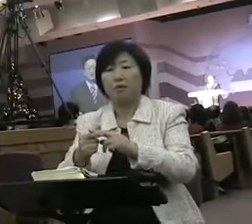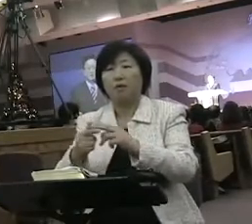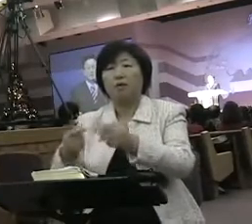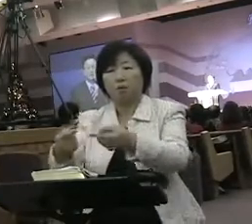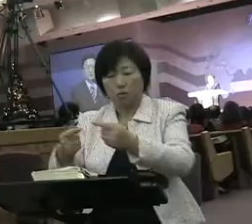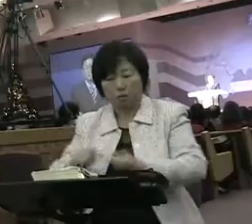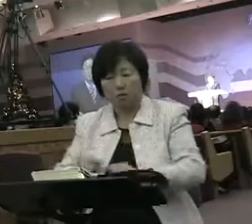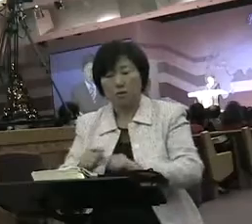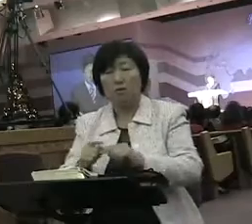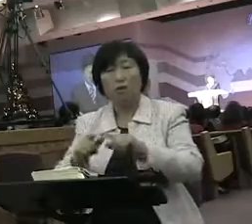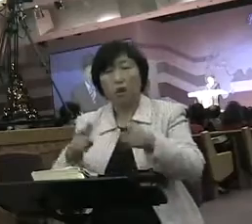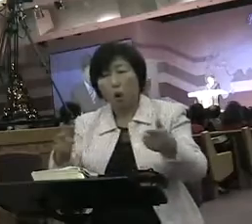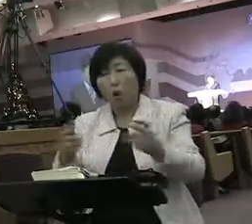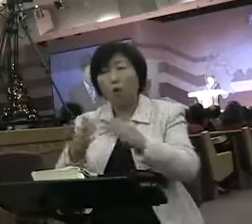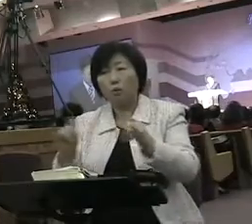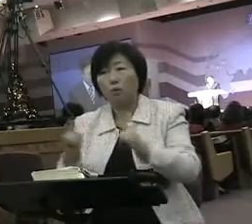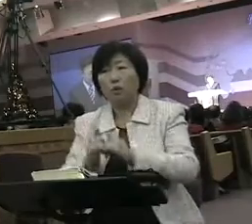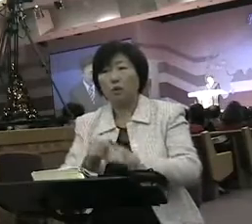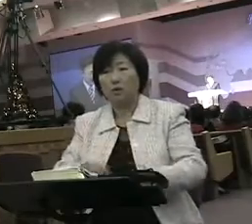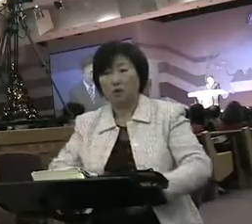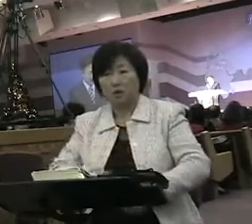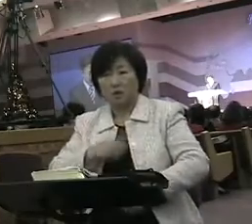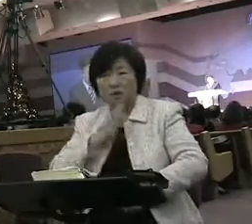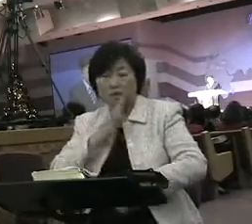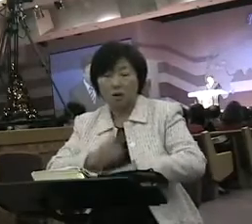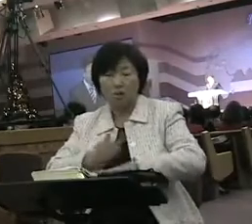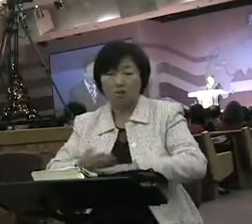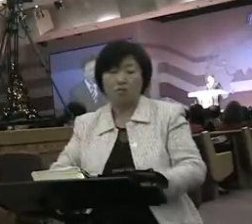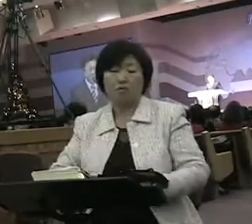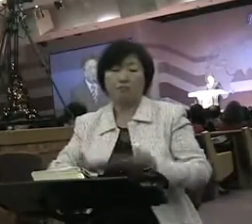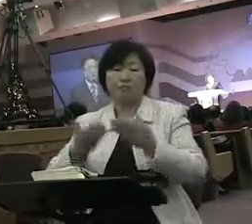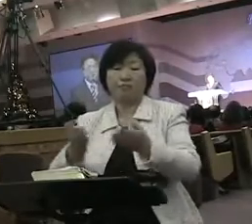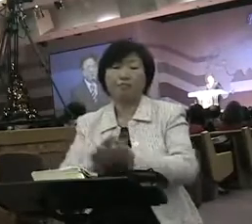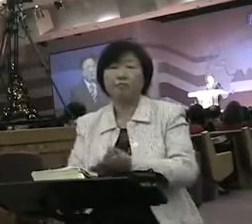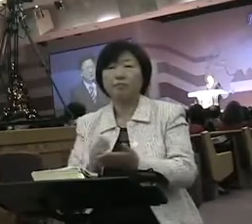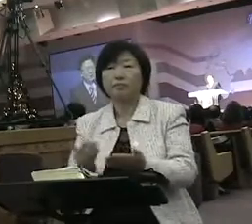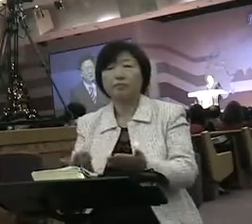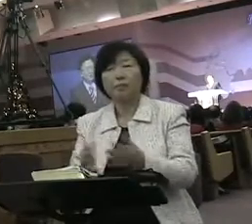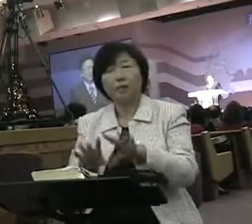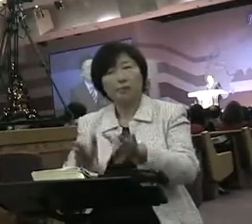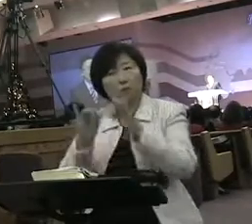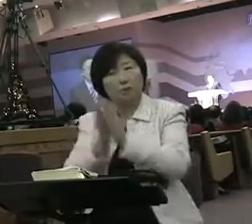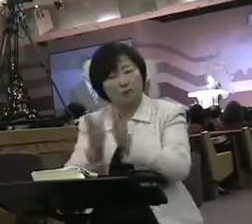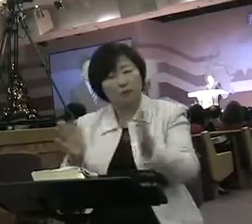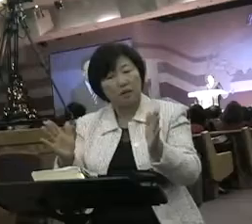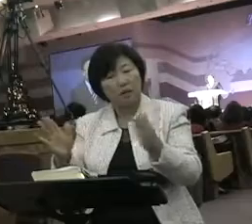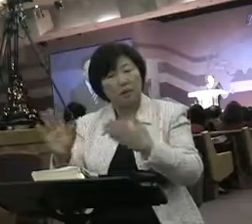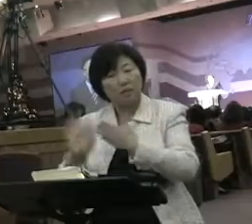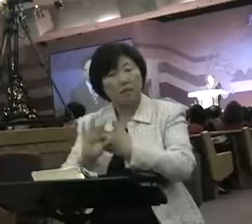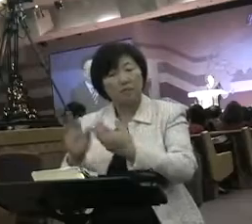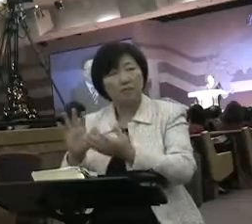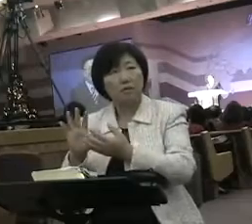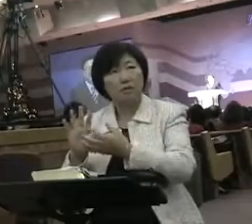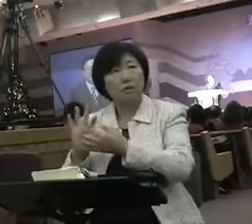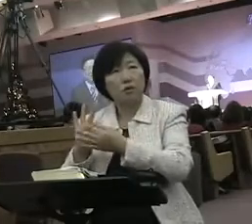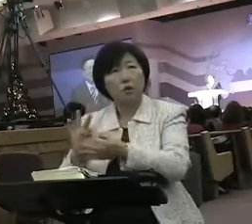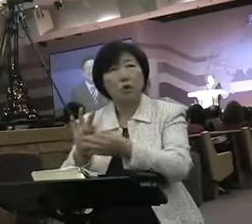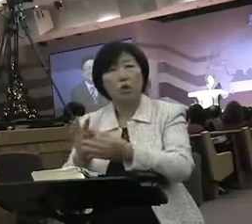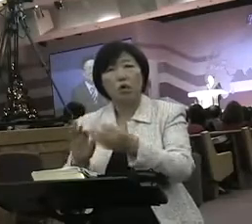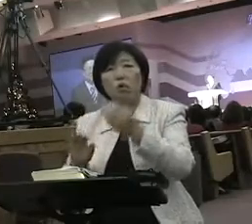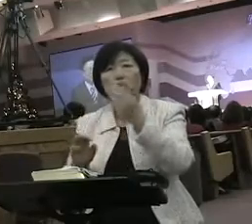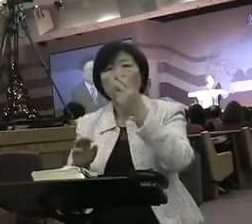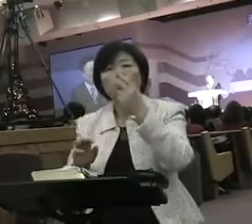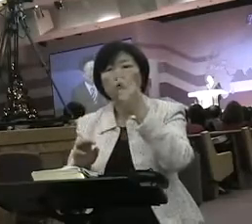이 자리를 빌려서 진심으로 감사를 드립니다. 저희가 개척하면서 1월 2일부터 2주 동안